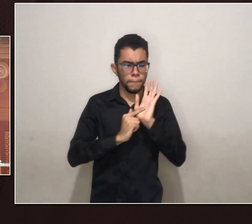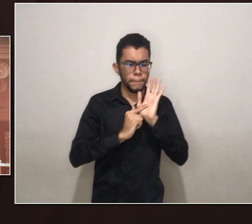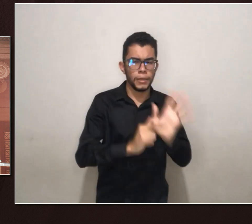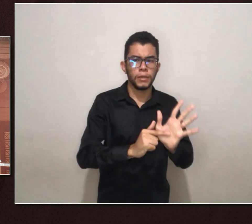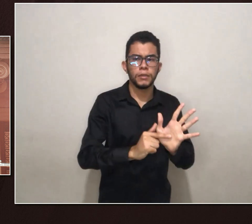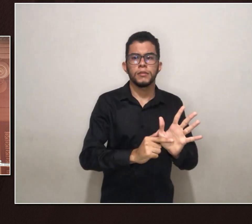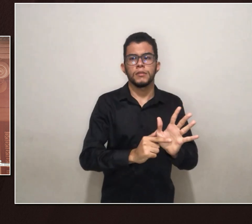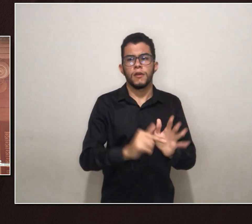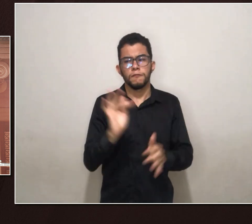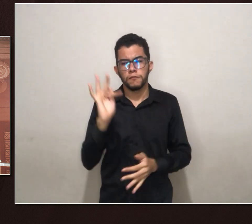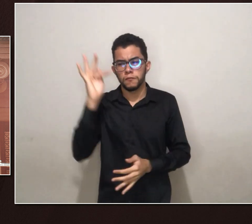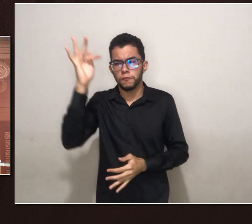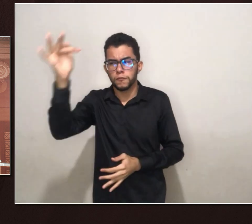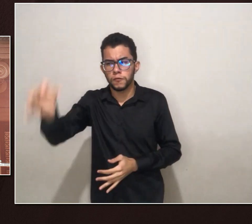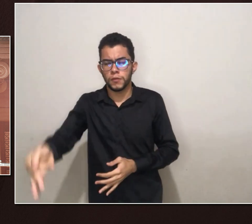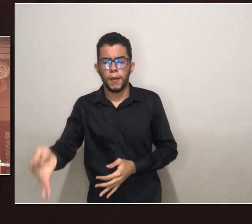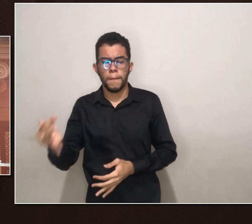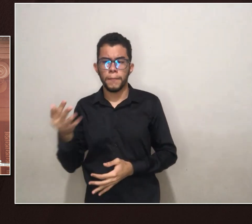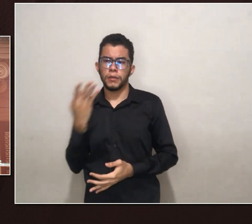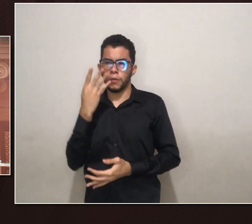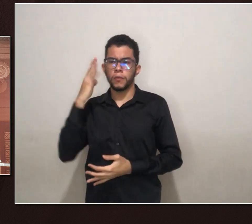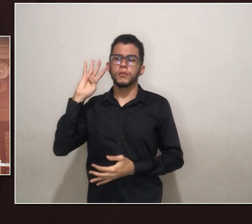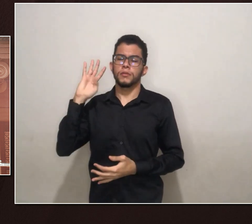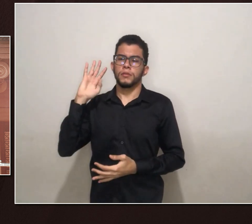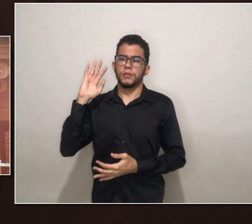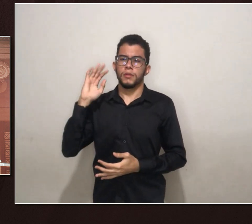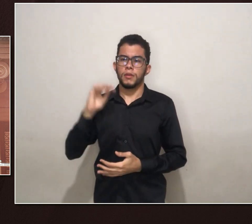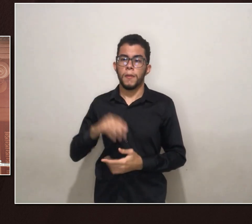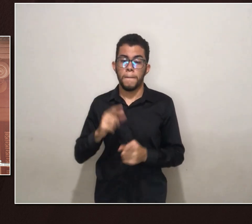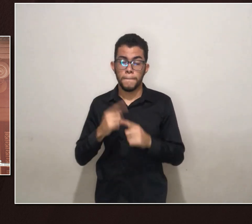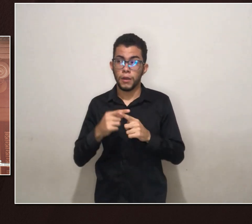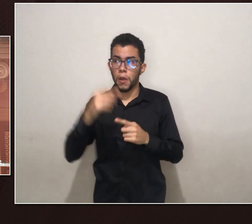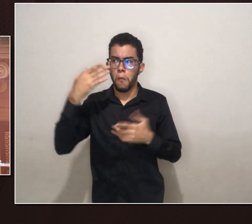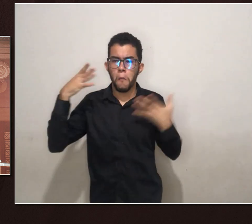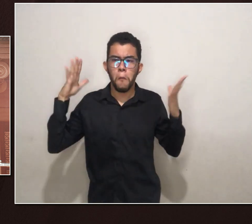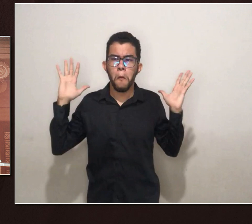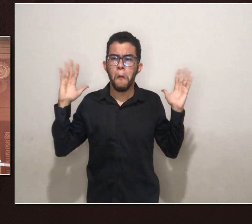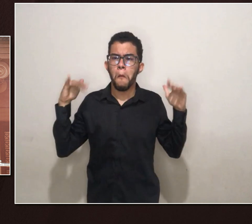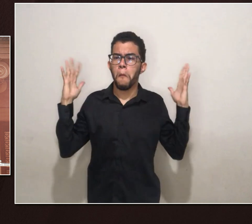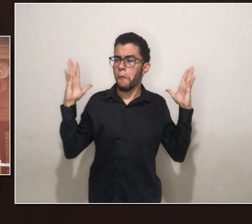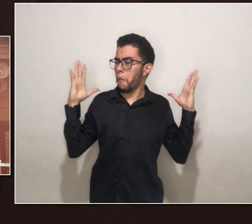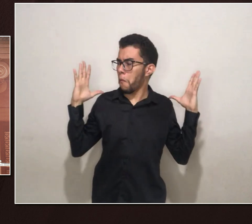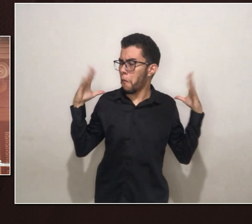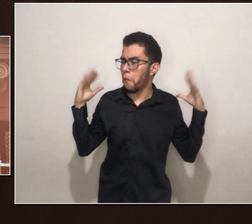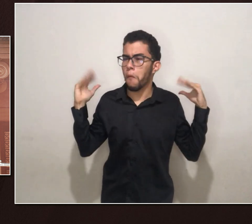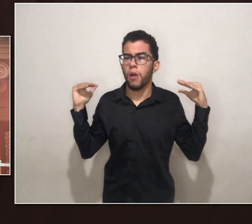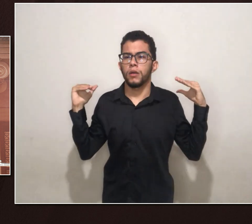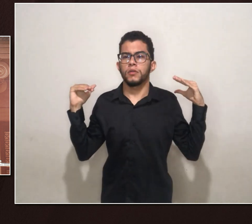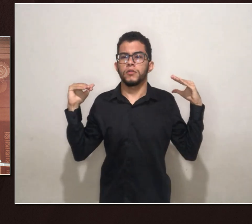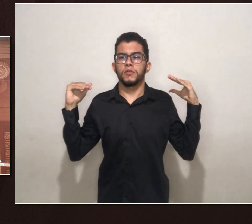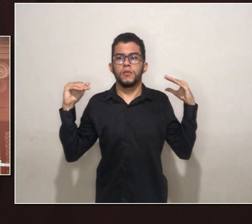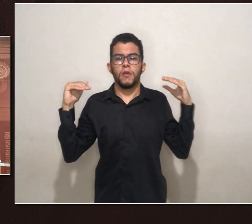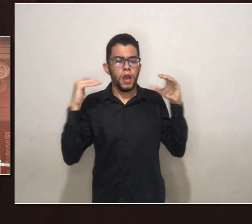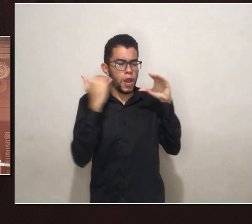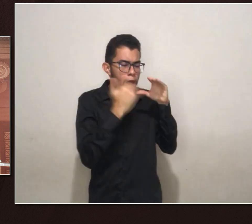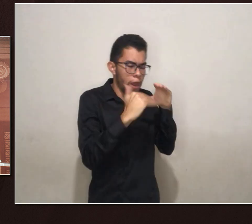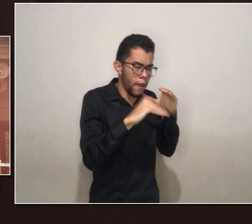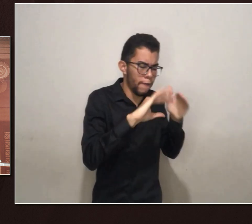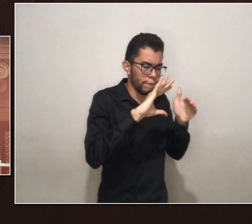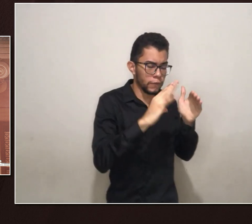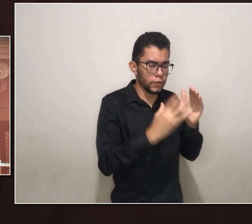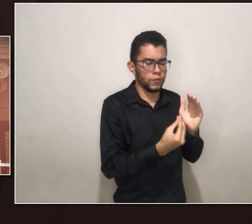ele, enviando por intermédio do seu anjo, notificou ao seu servo